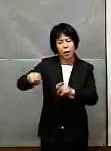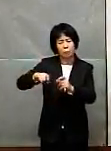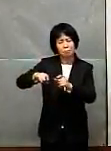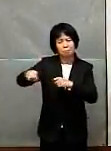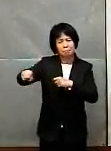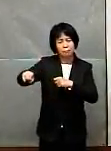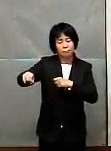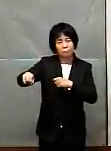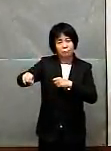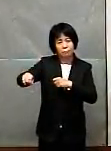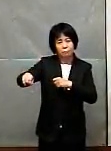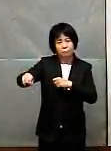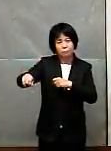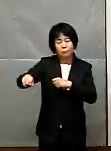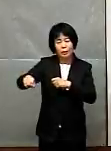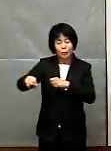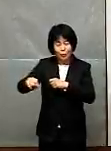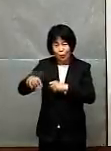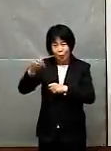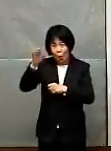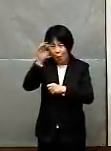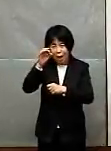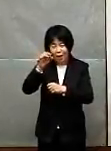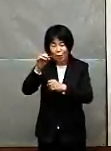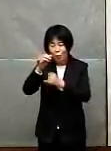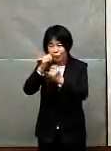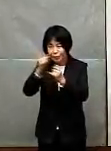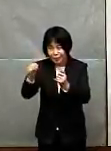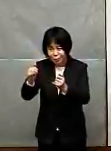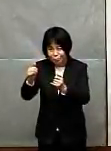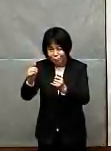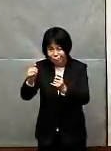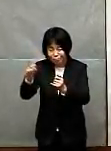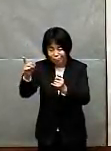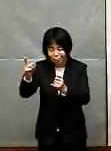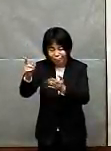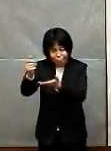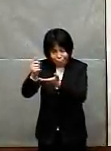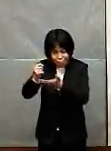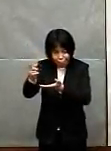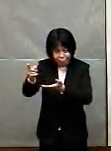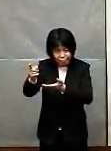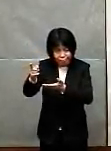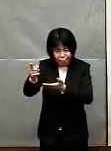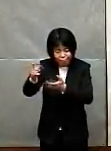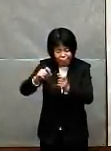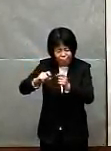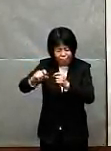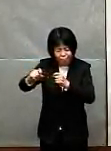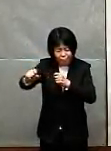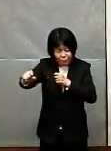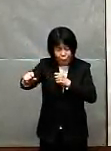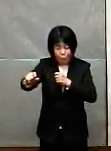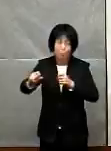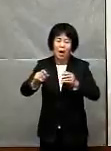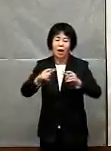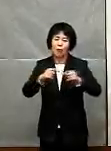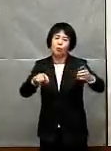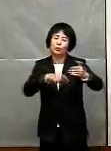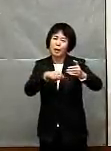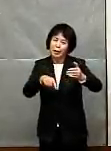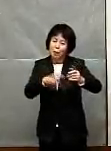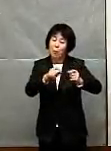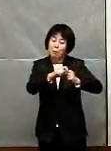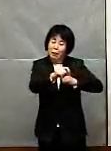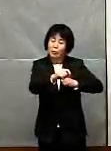ますかね、そのインバウンドをその遠距離、国内でも、まあ、遠